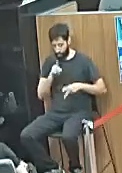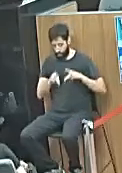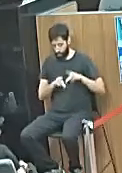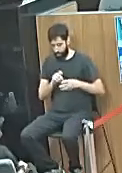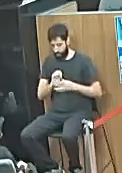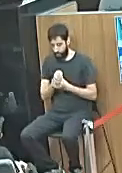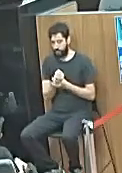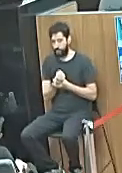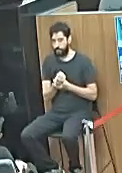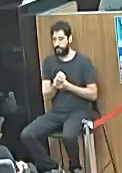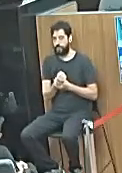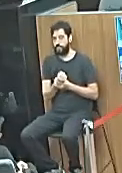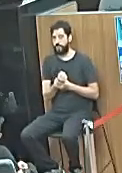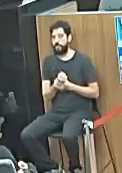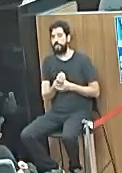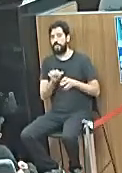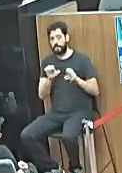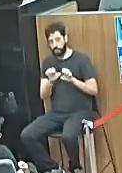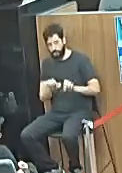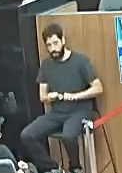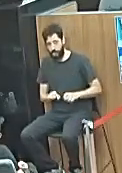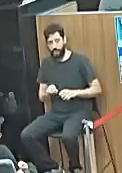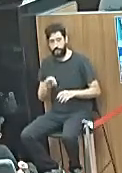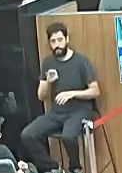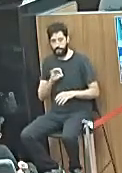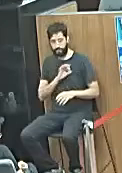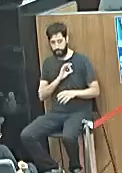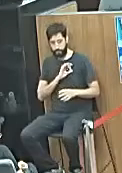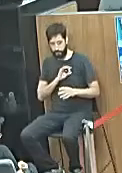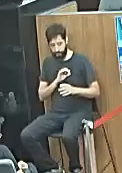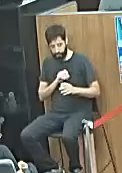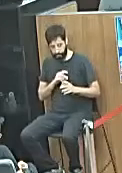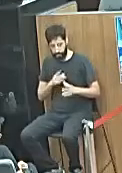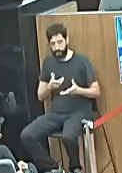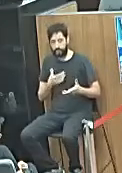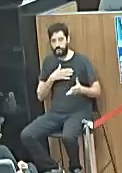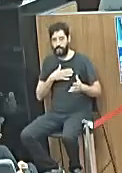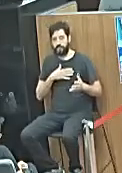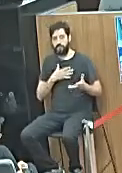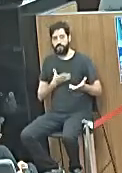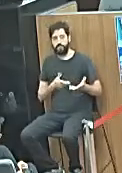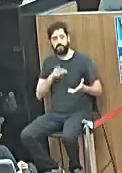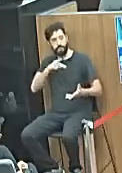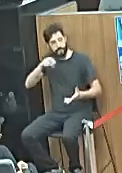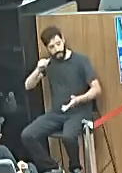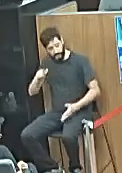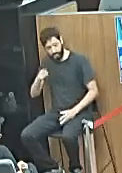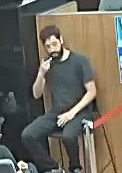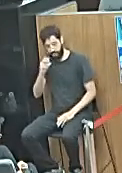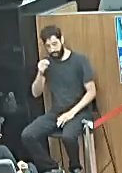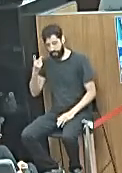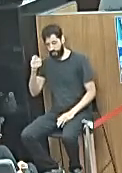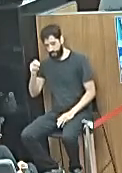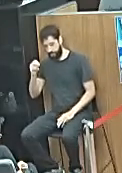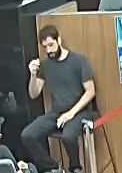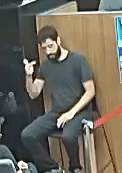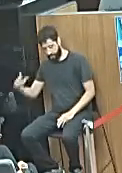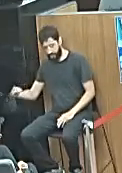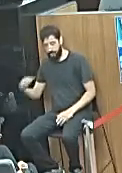infraestrutura das polícias ostensivas e júdice ostensiva e judiciária da reunião do ppg 2020 e2020 e três